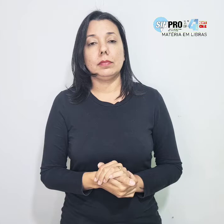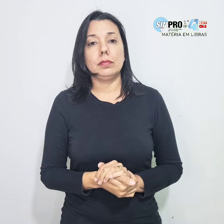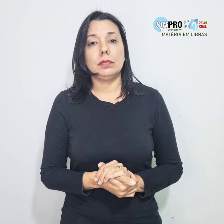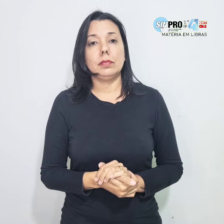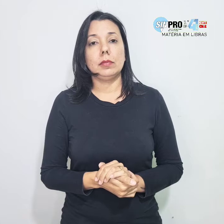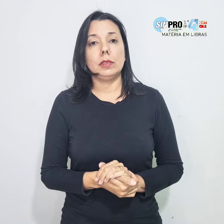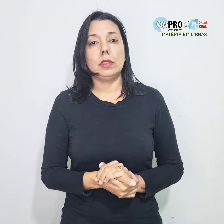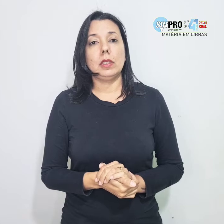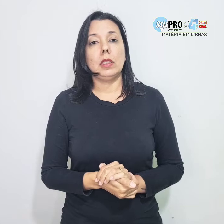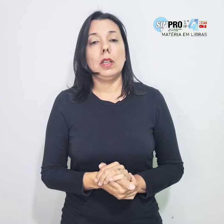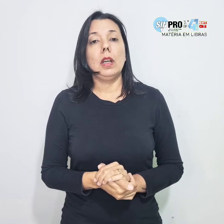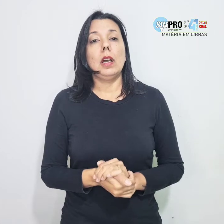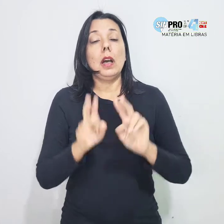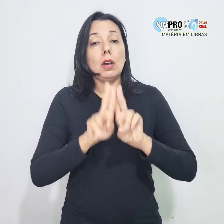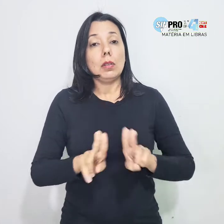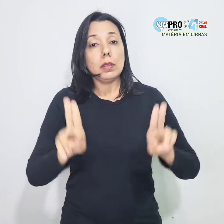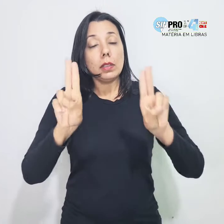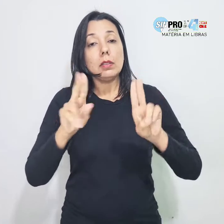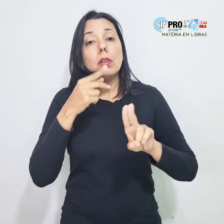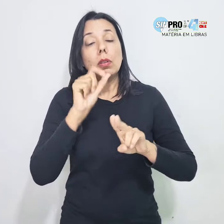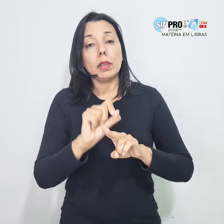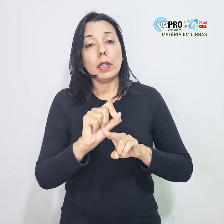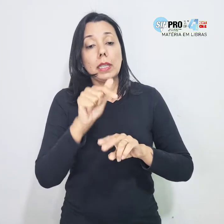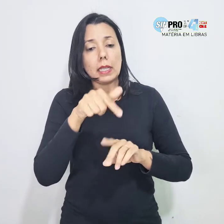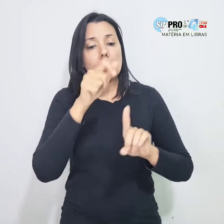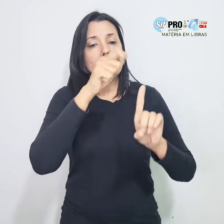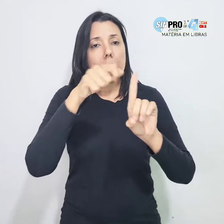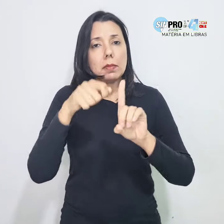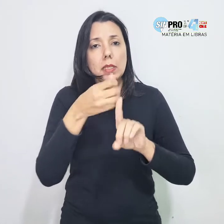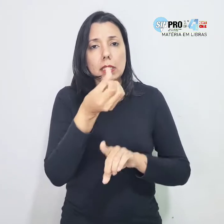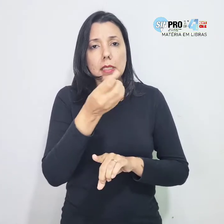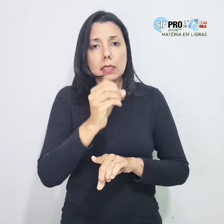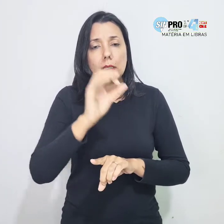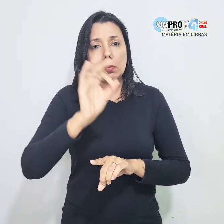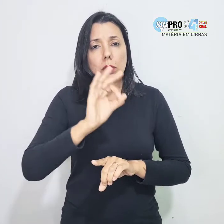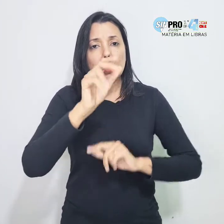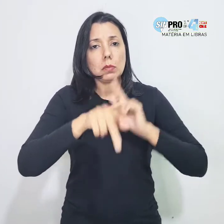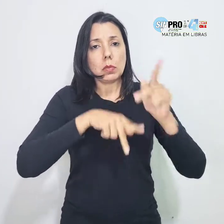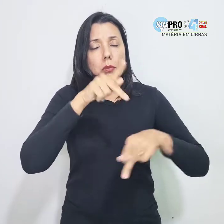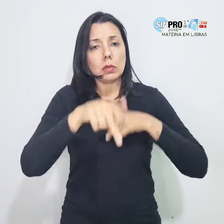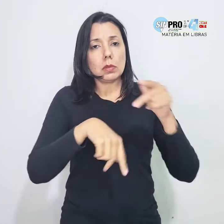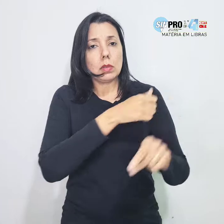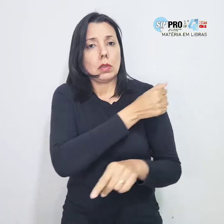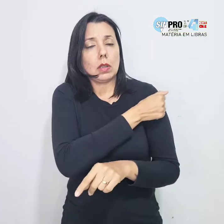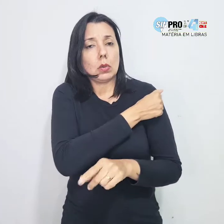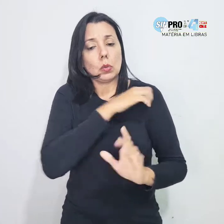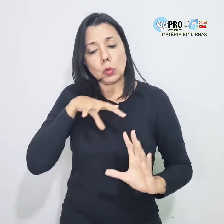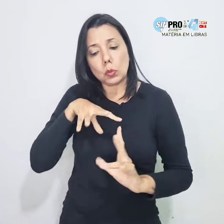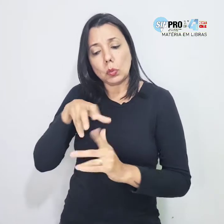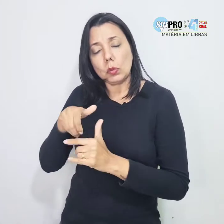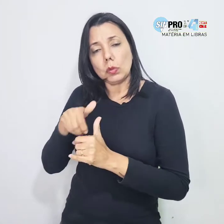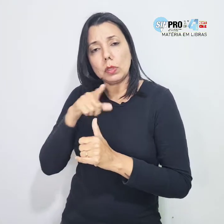A Unesco diz que neste mês, 60% da população estudantil do mundo está sofrendo